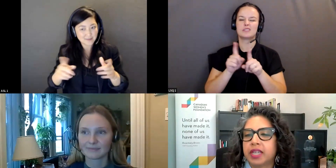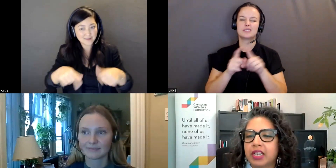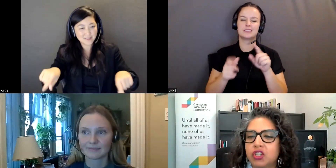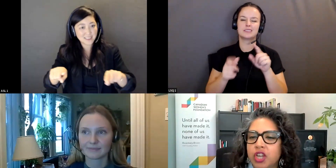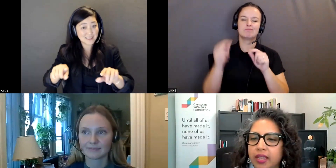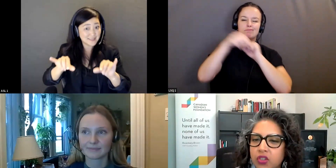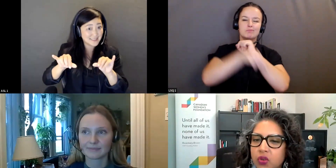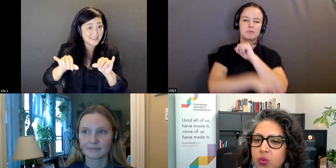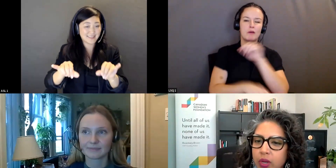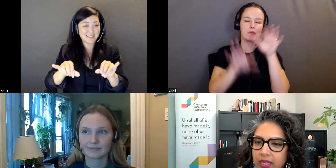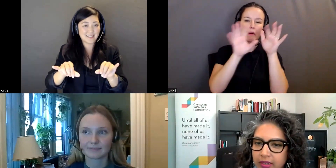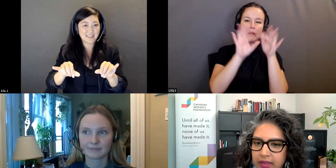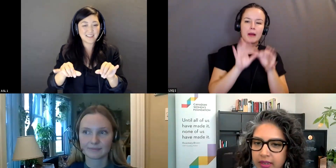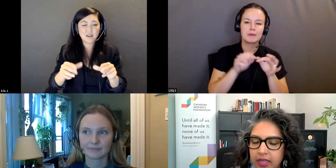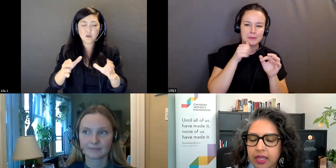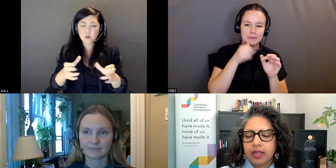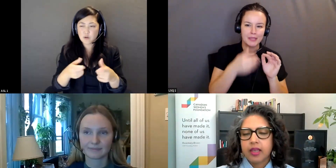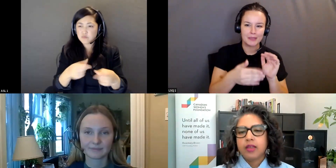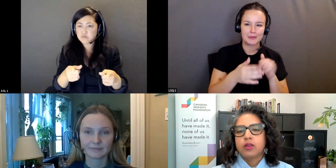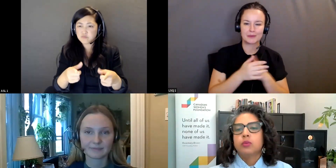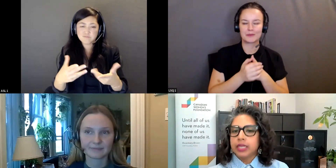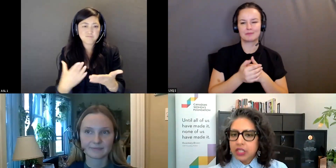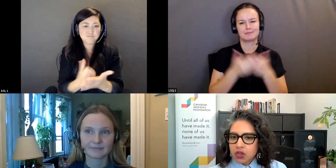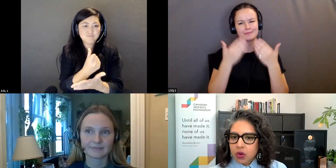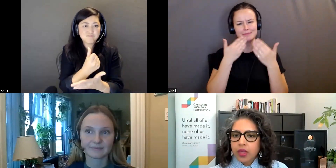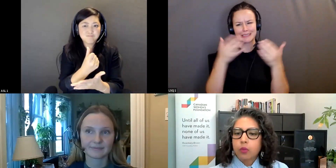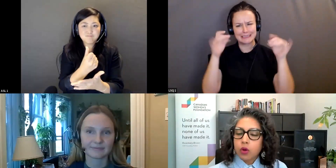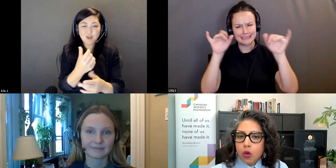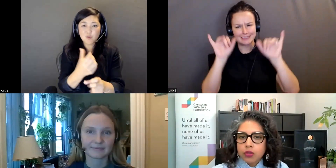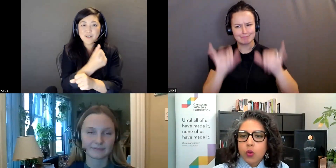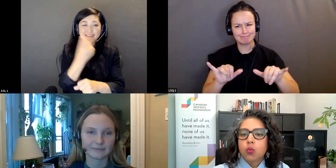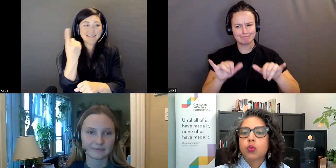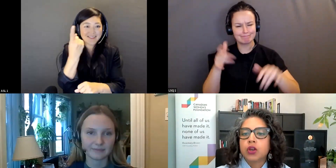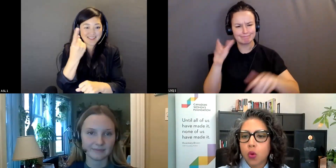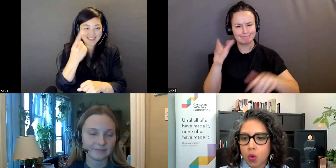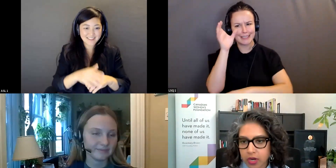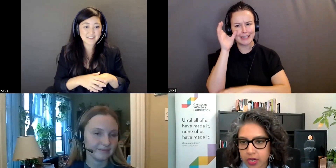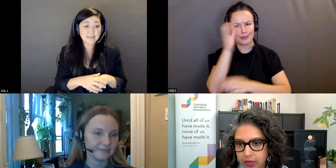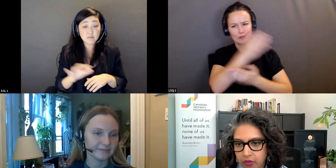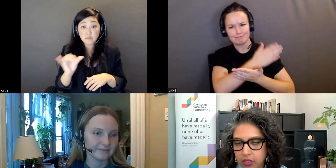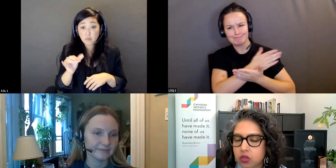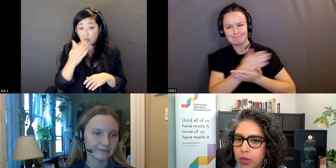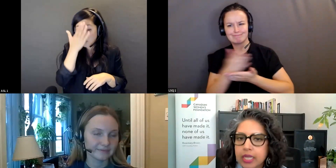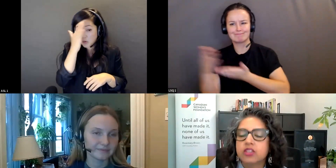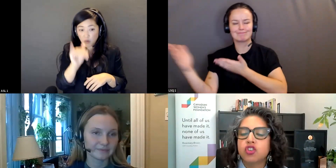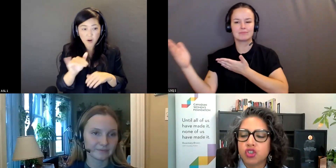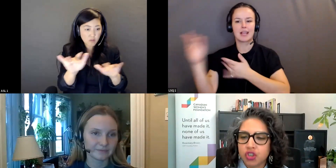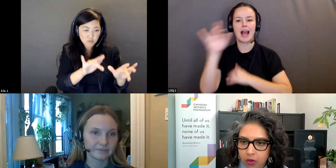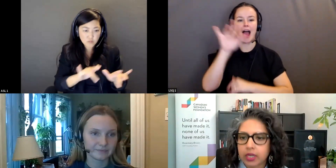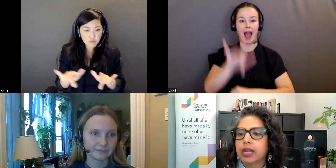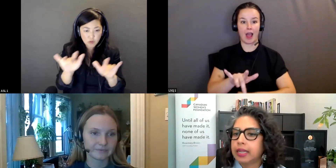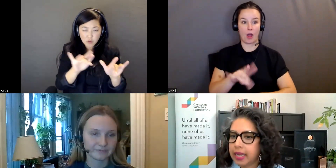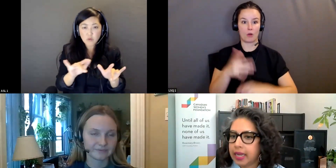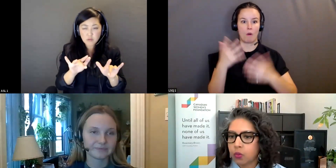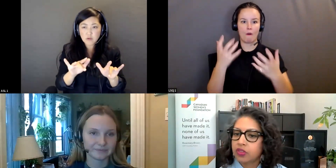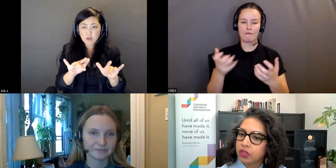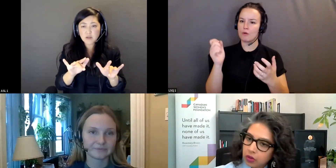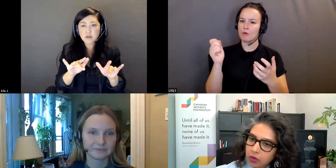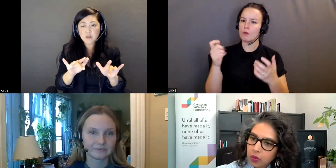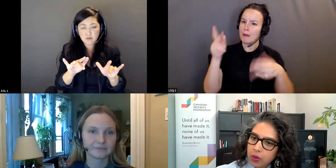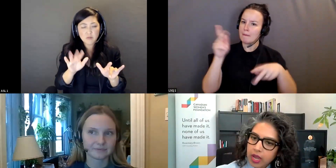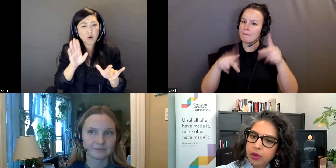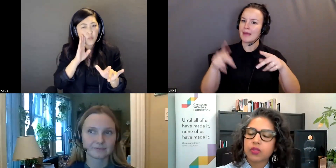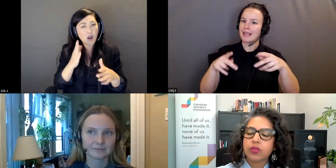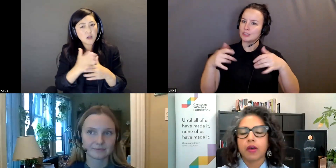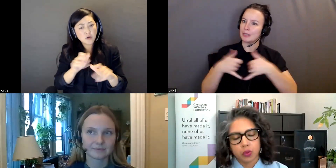à ce sujet d'ici peu. Merci de rester pendant toute la durée du webinaire car nous voulons que des gens puissent gagner ces